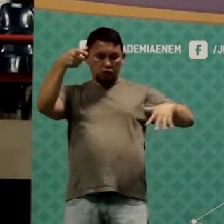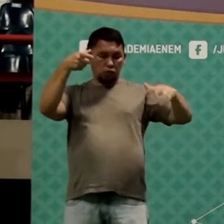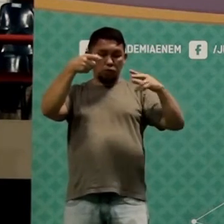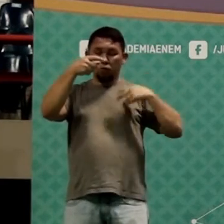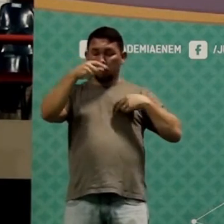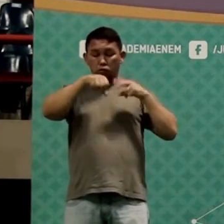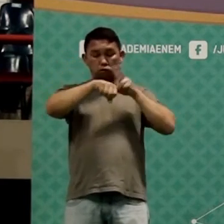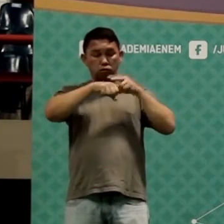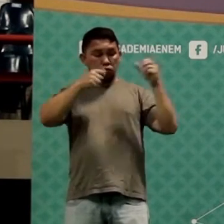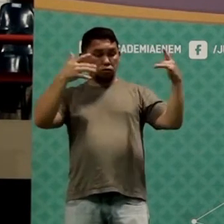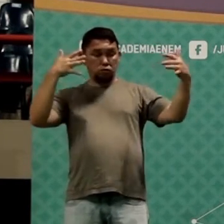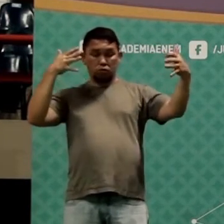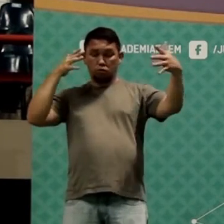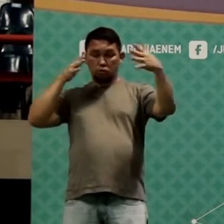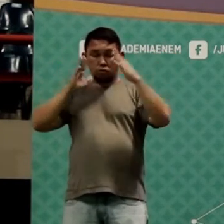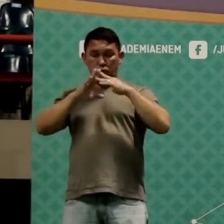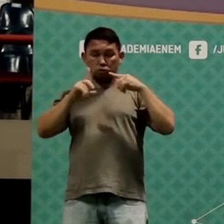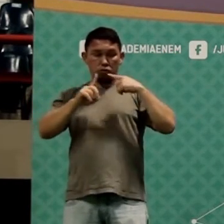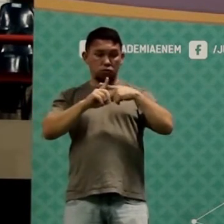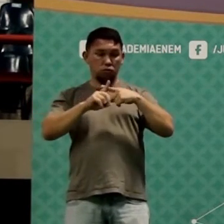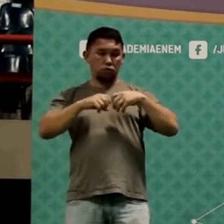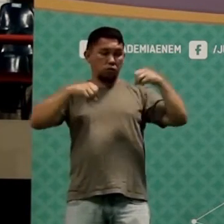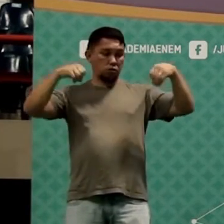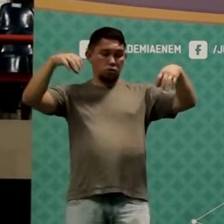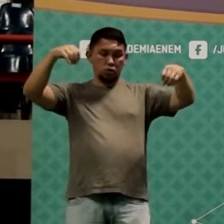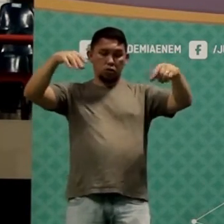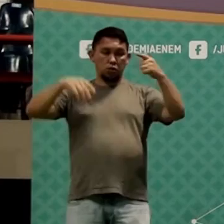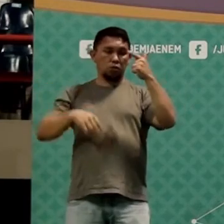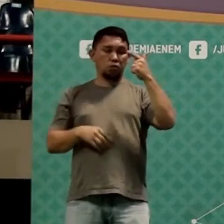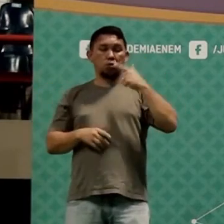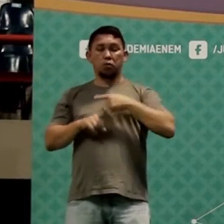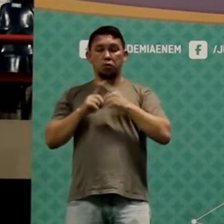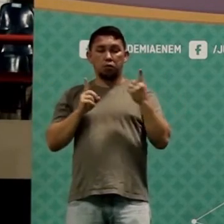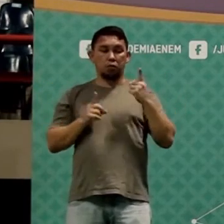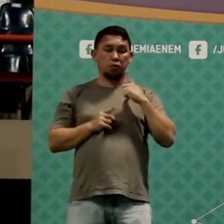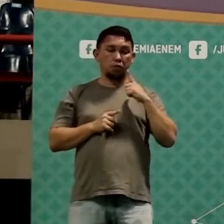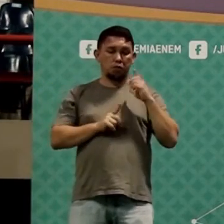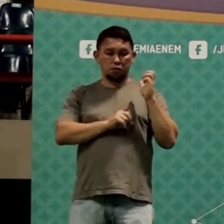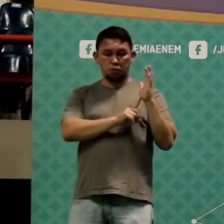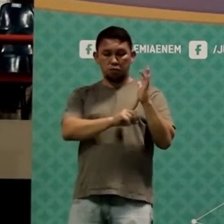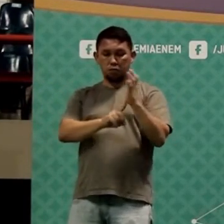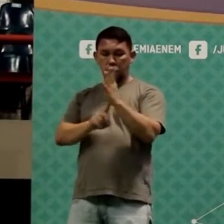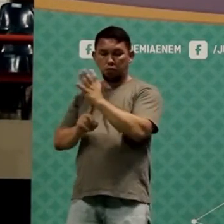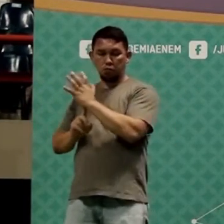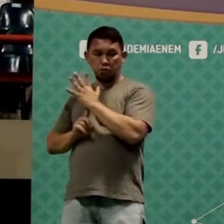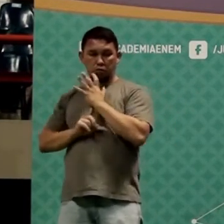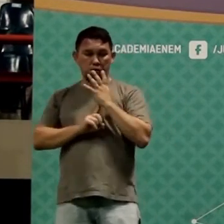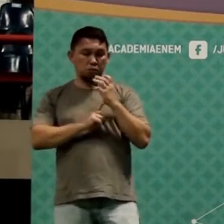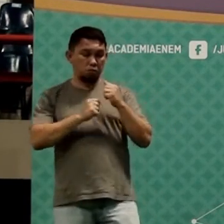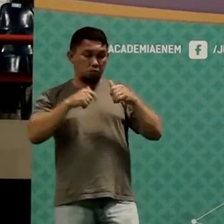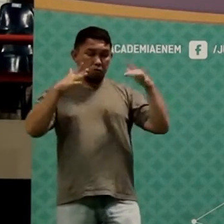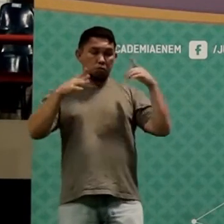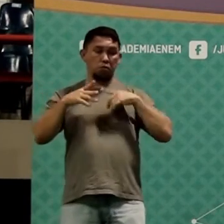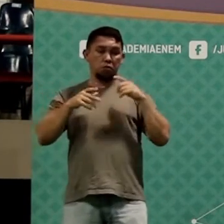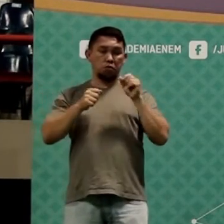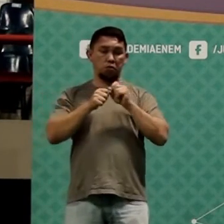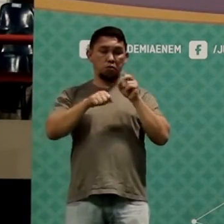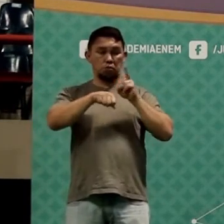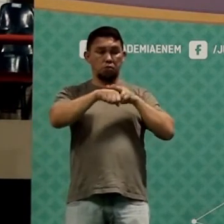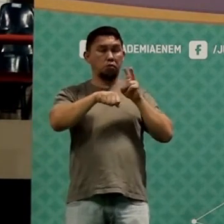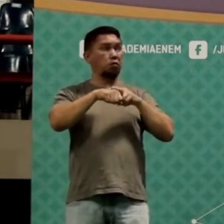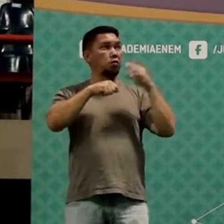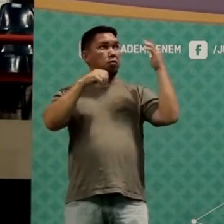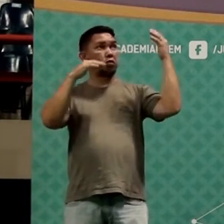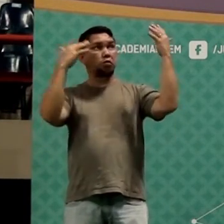vitrais para iluminar a igreja, porque não tem lâmpada, né? E mesmo tendo vela, não vai deixá-la tão clara. Então ela é cheia de